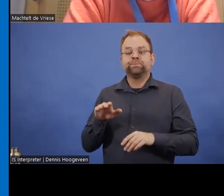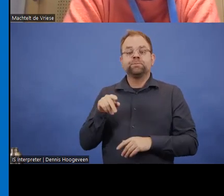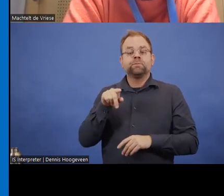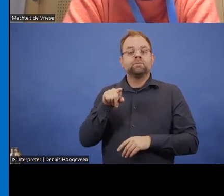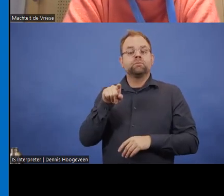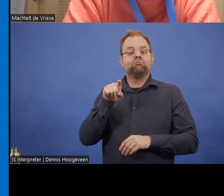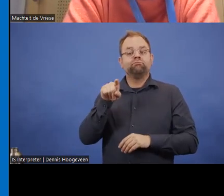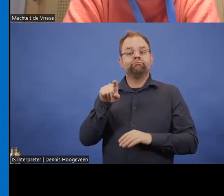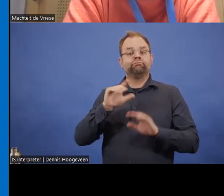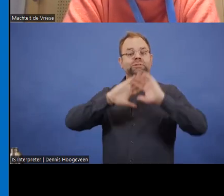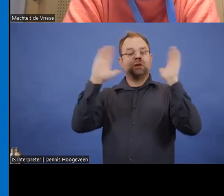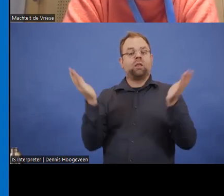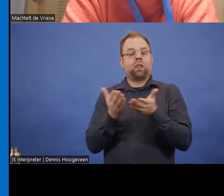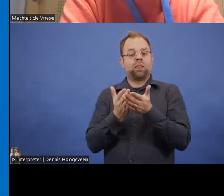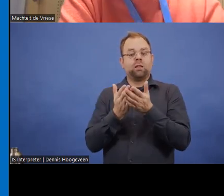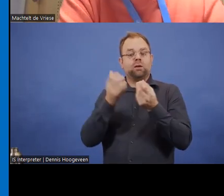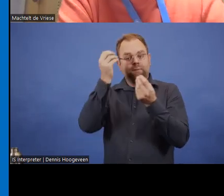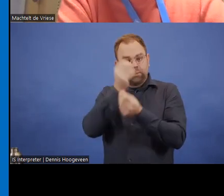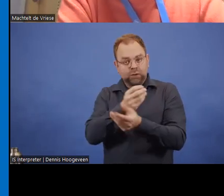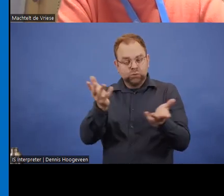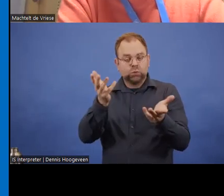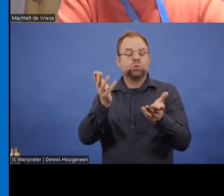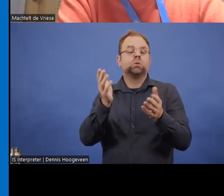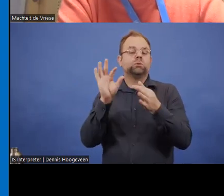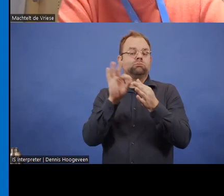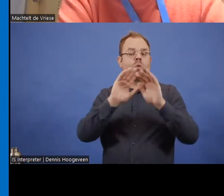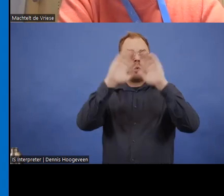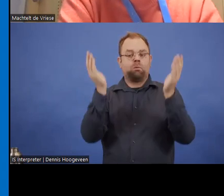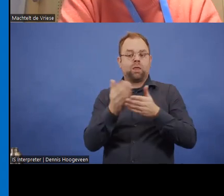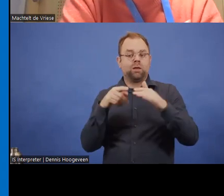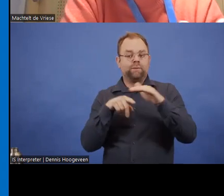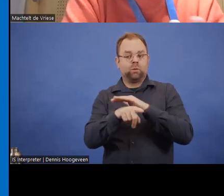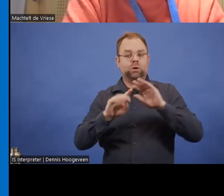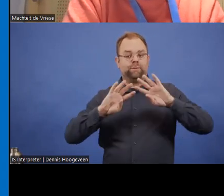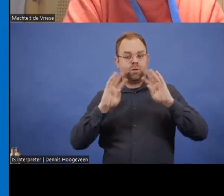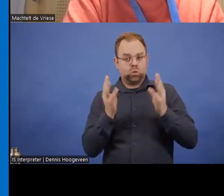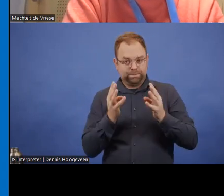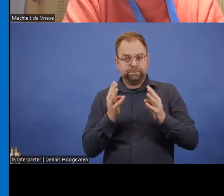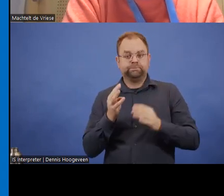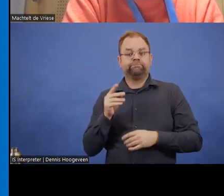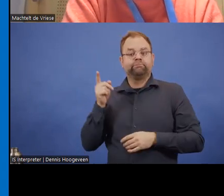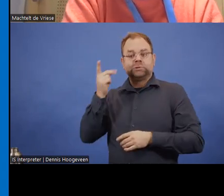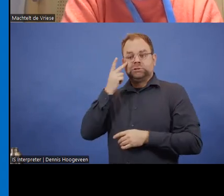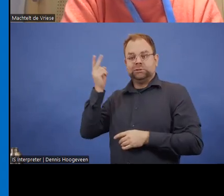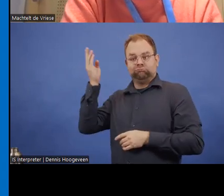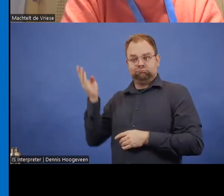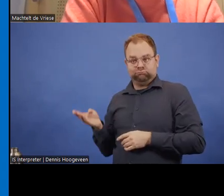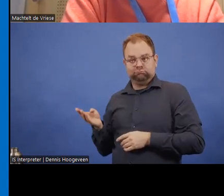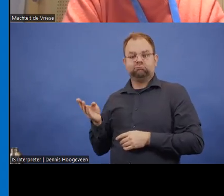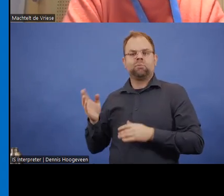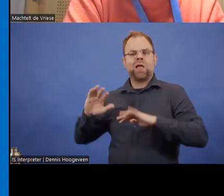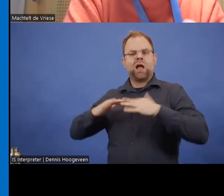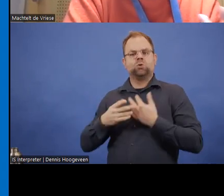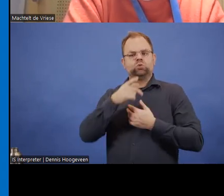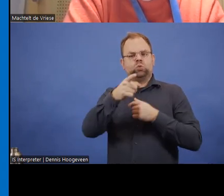cómo ustedes pueden participar en el foro global de los refugiados. Las